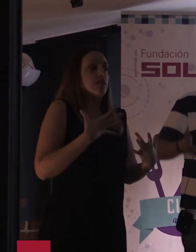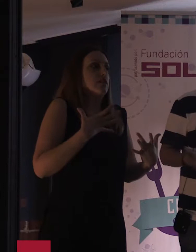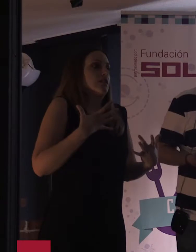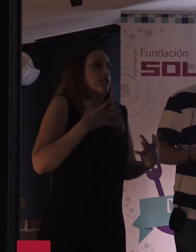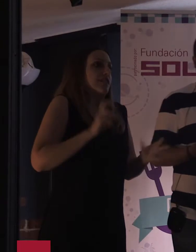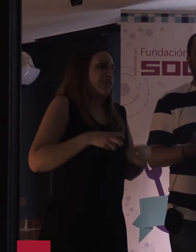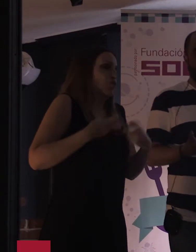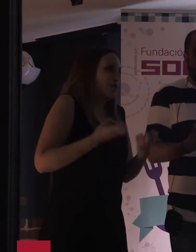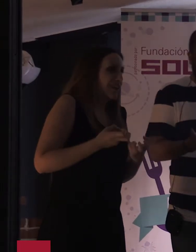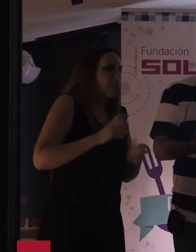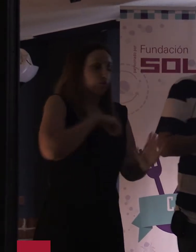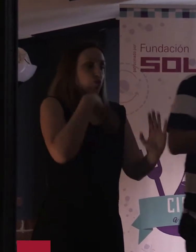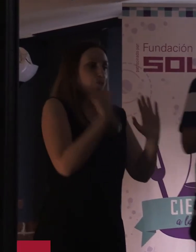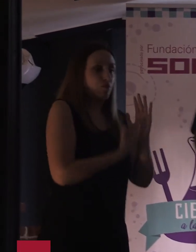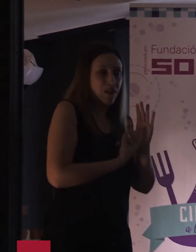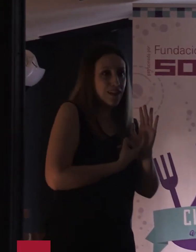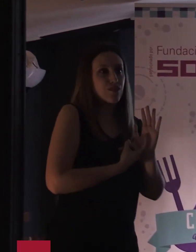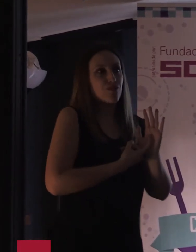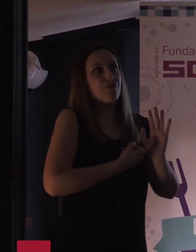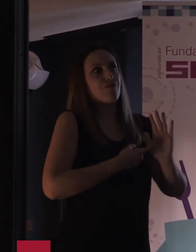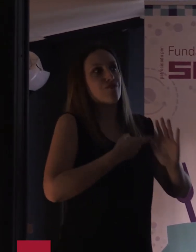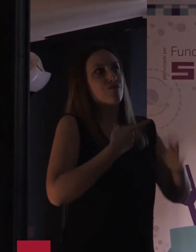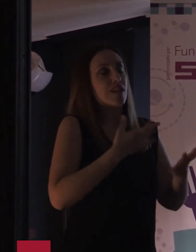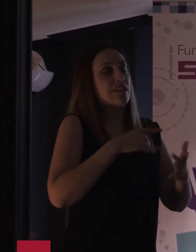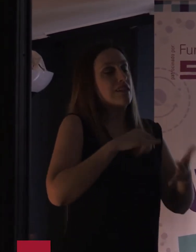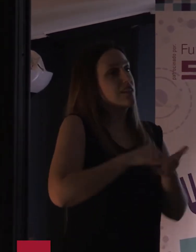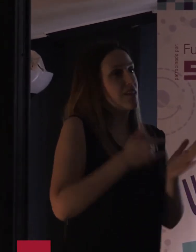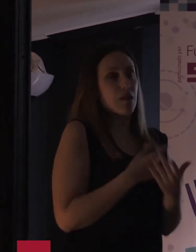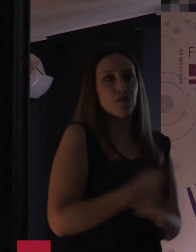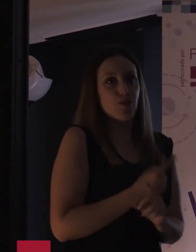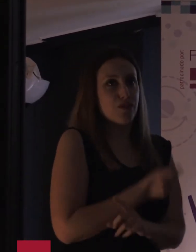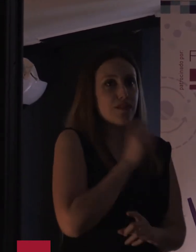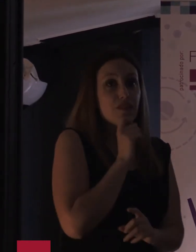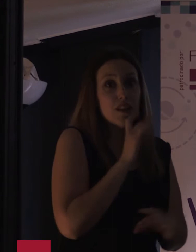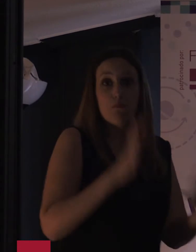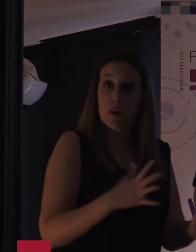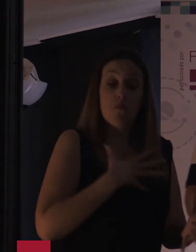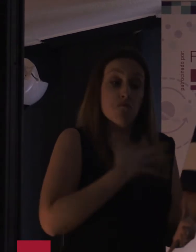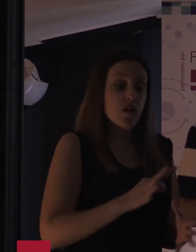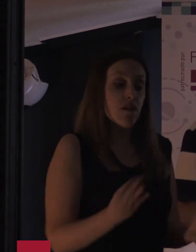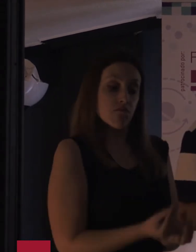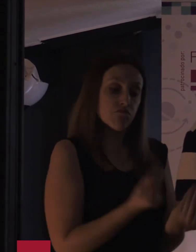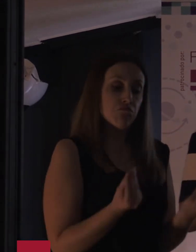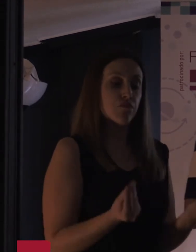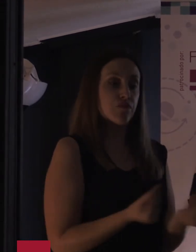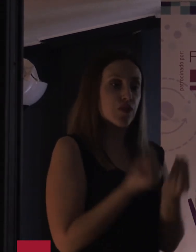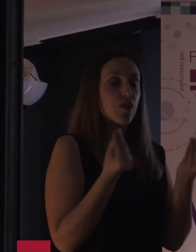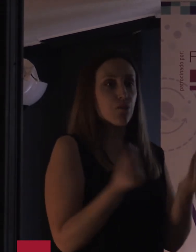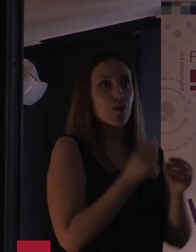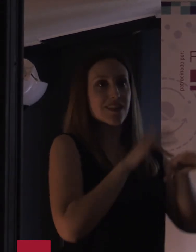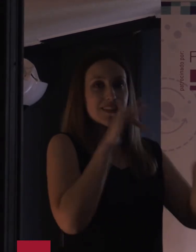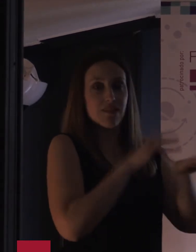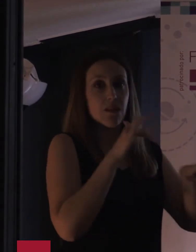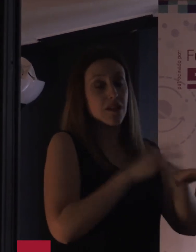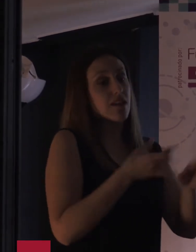completo sus facultades. El sistema nervioso es muy complicado, pero sí pueda mejorar sensiblemente su calidad de vida.